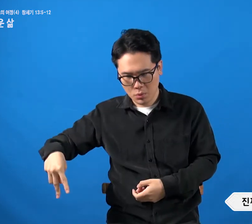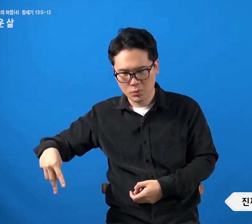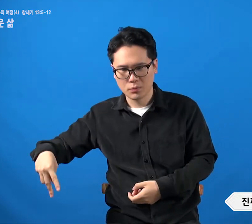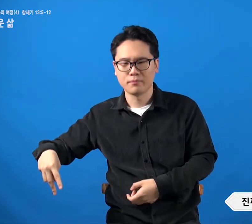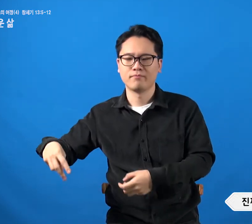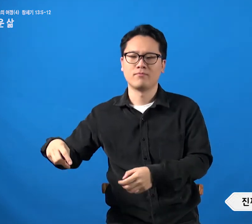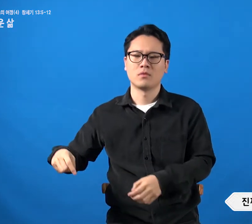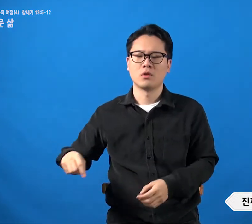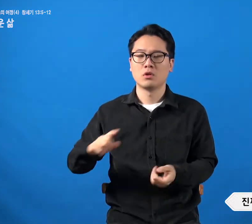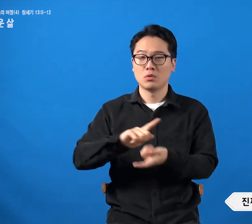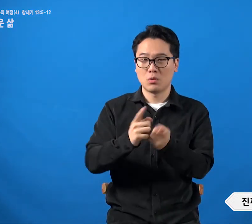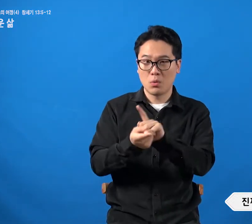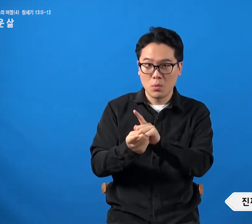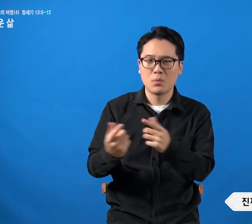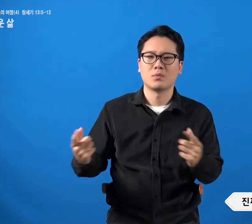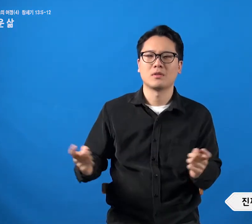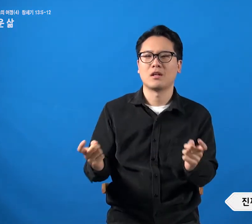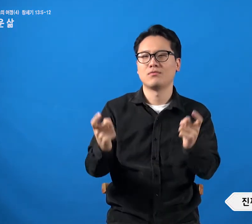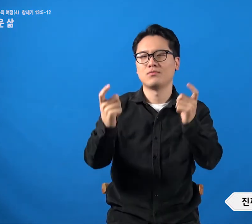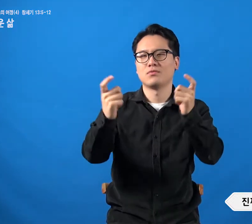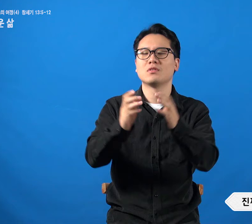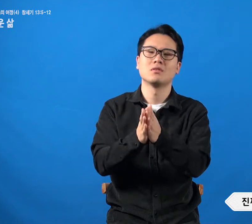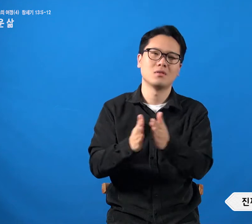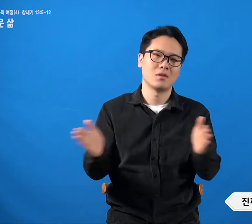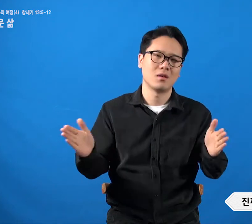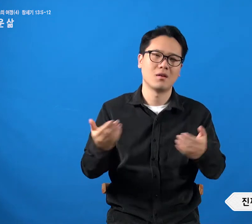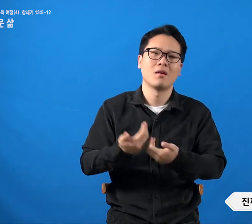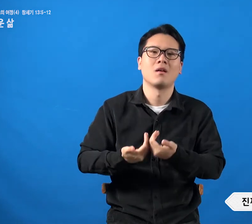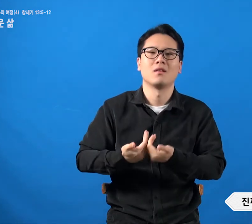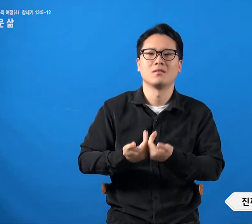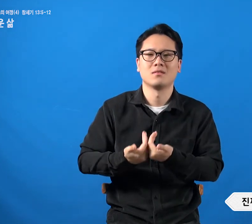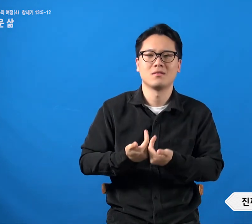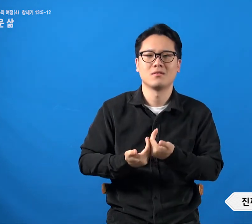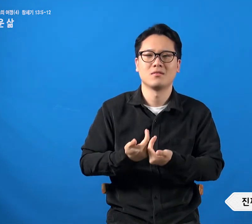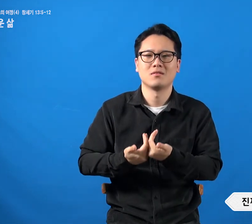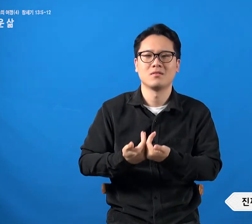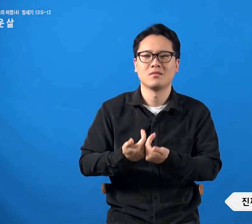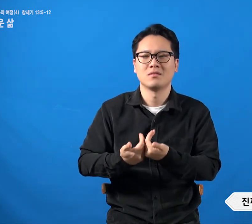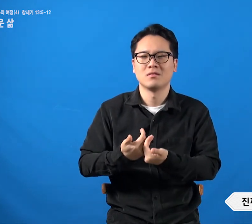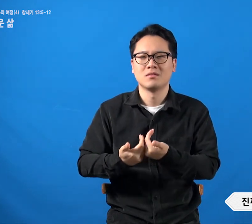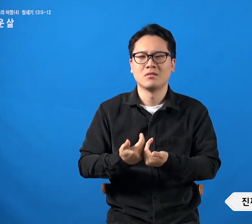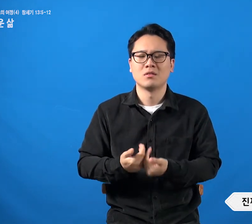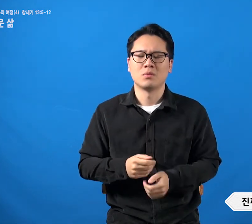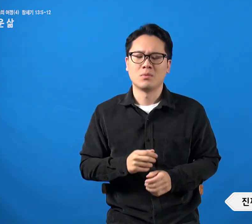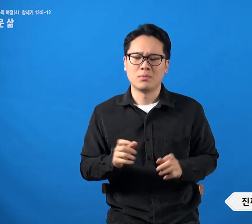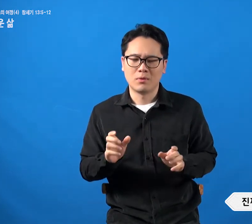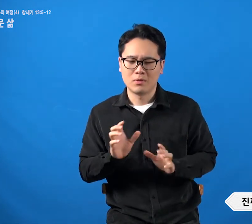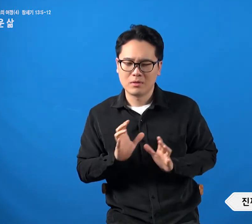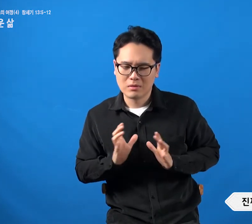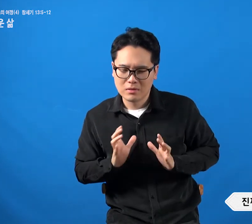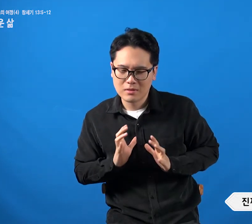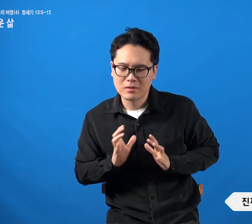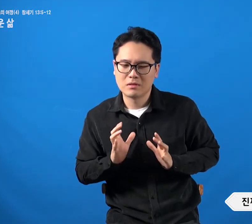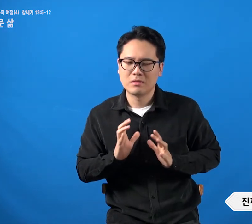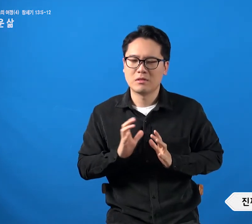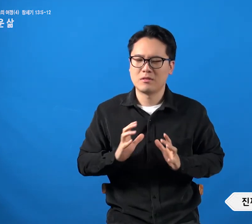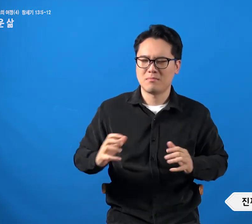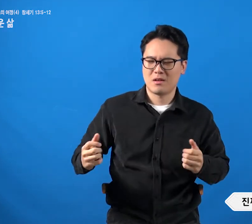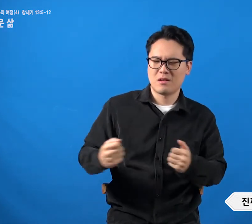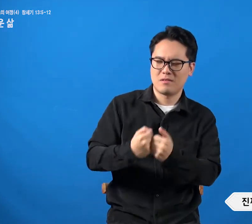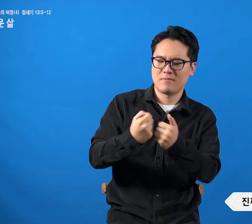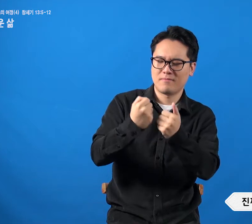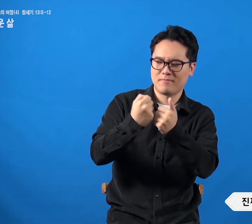다투기 시작합니다. 갈등이 시작됩니다. 불화와 긴장과 분쟁이